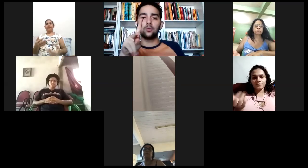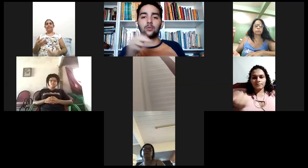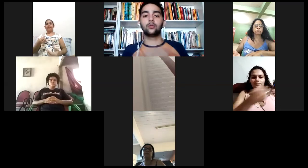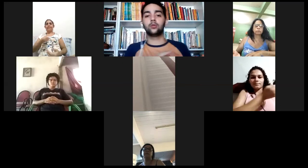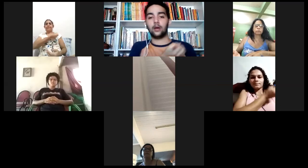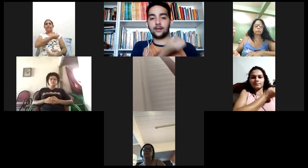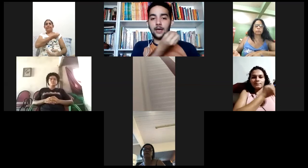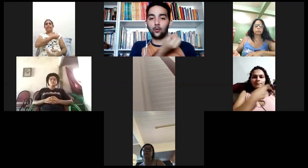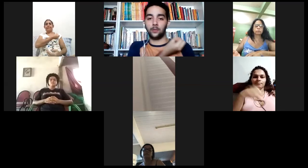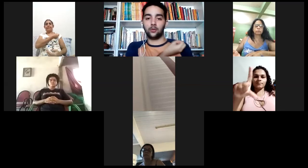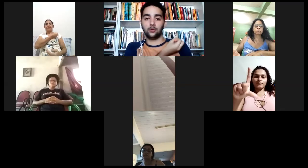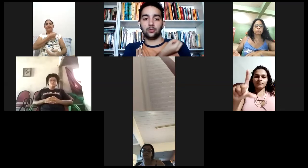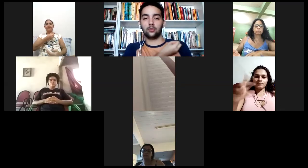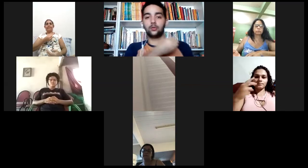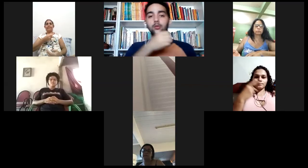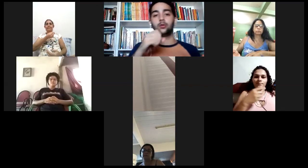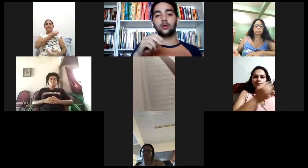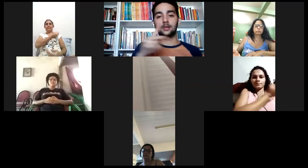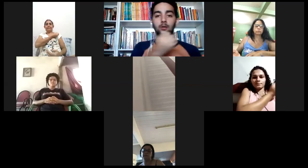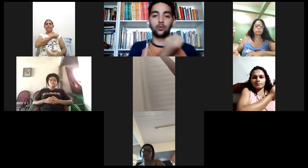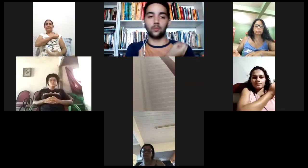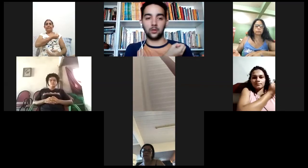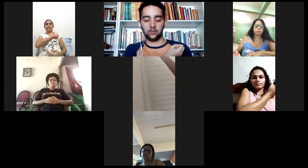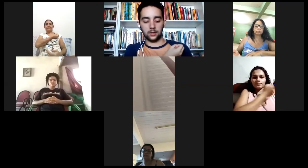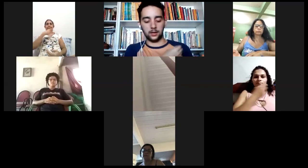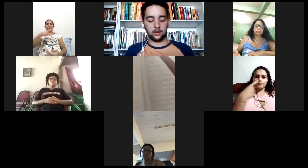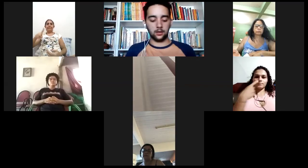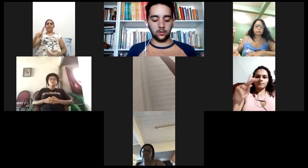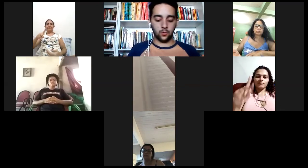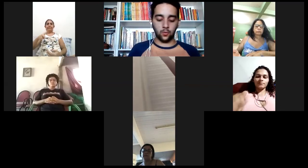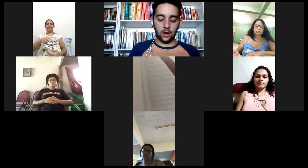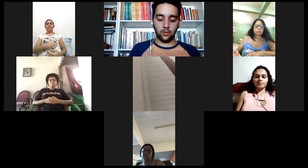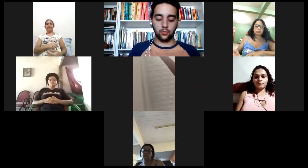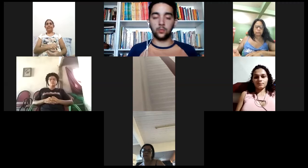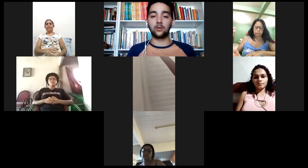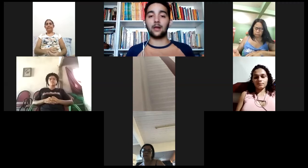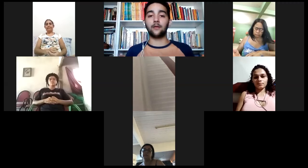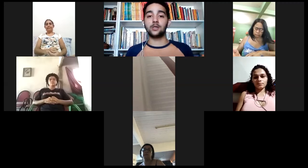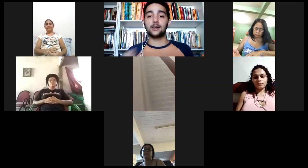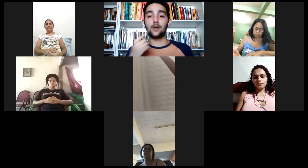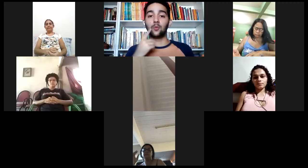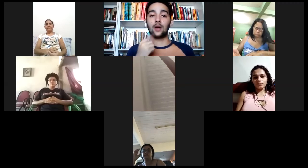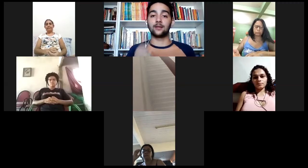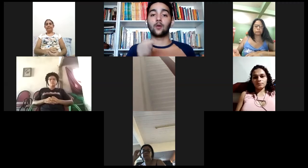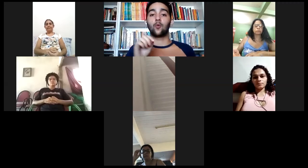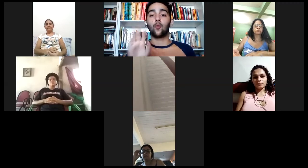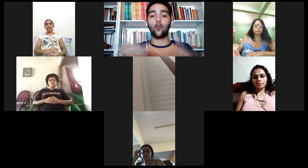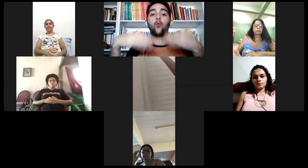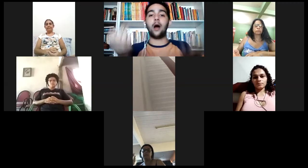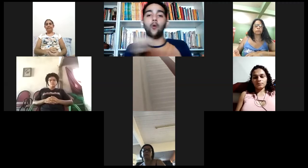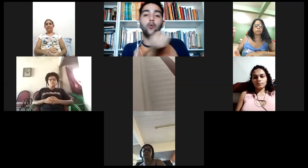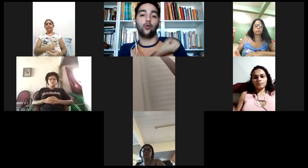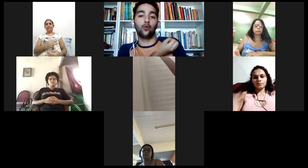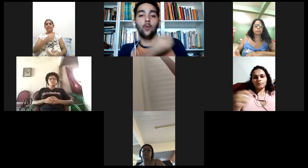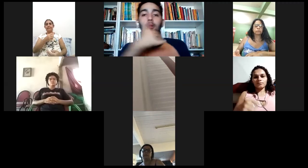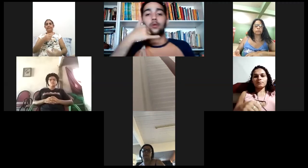seu, isso aqui é número, seu número, né? Qual número telefone seu? No caso é